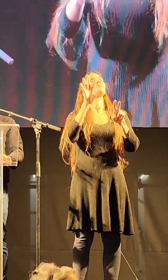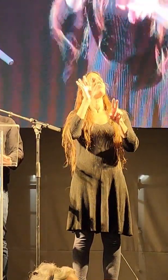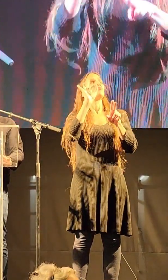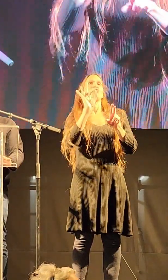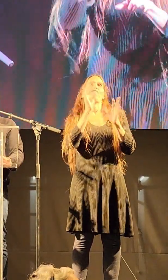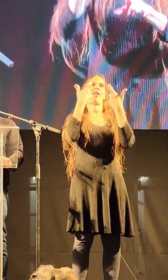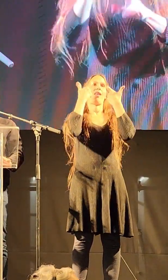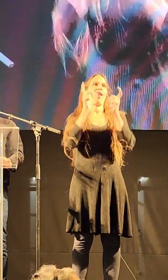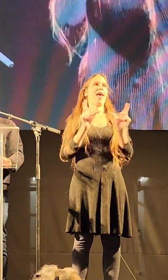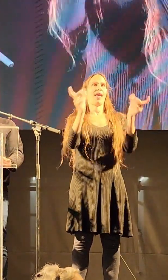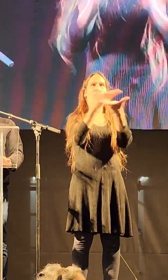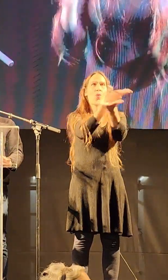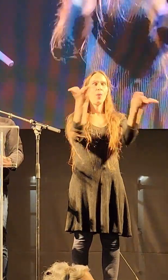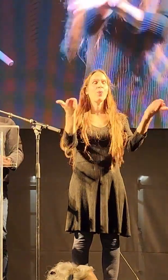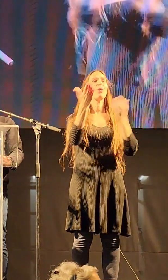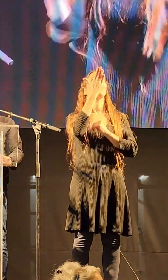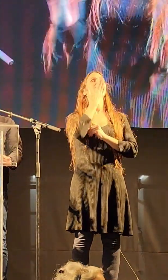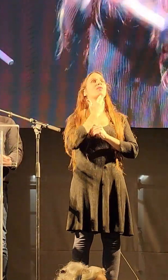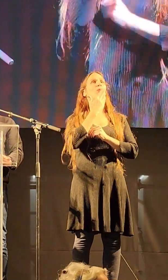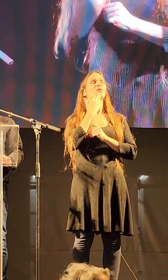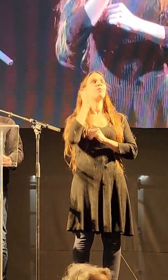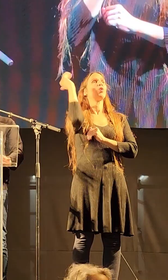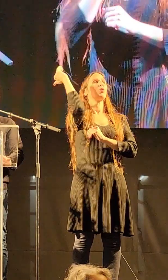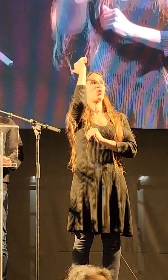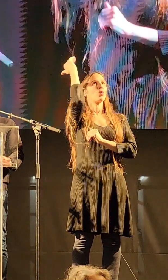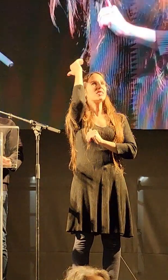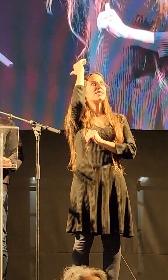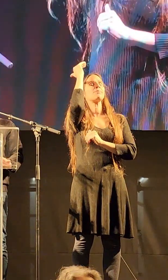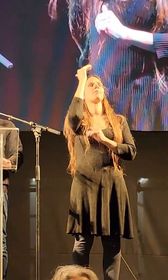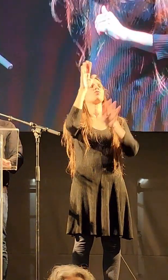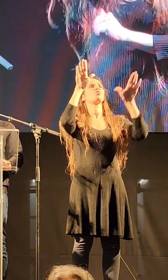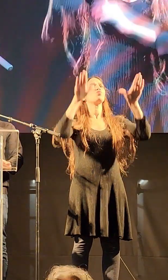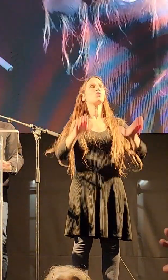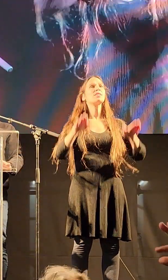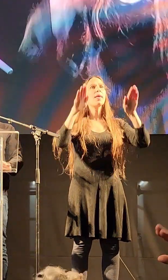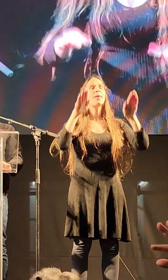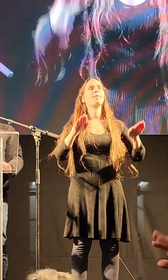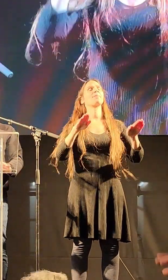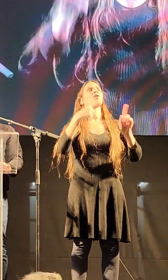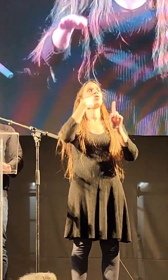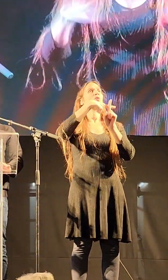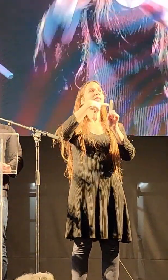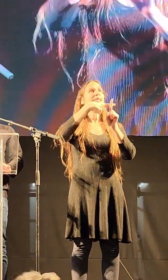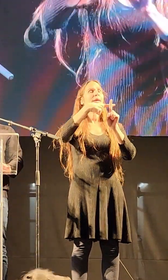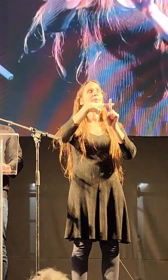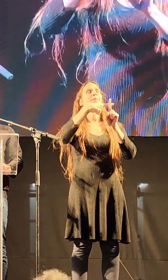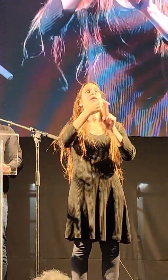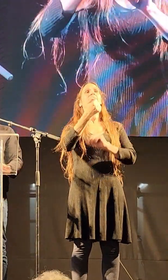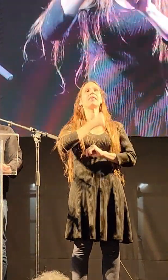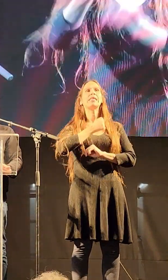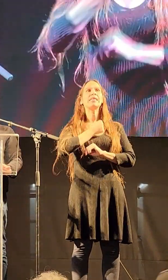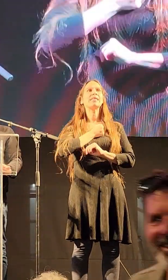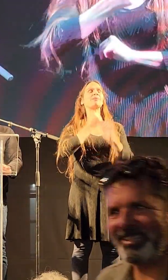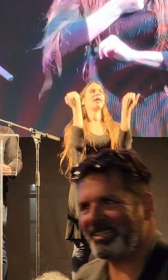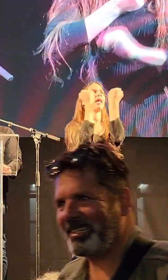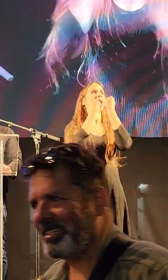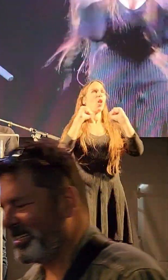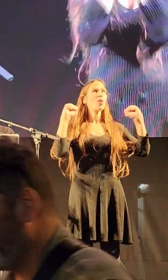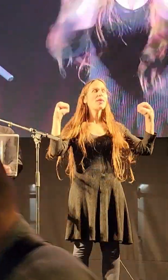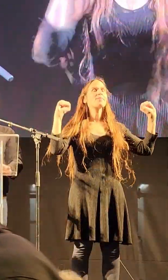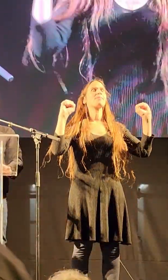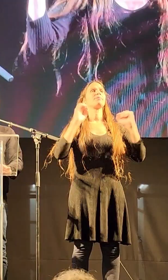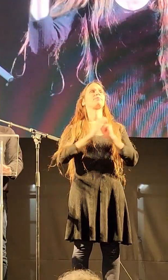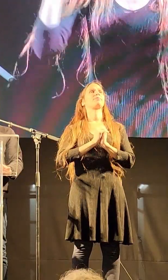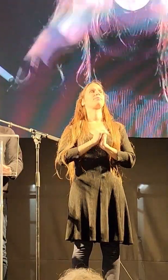כולנו. יהודים, דרוזים, מוסלמים, נוצרים, דתיים,